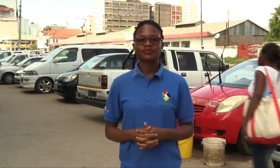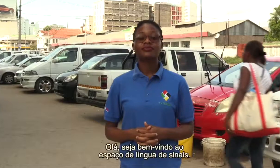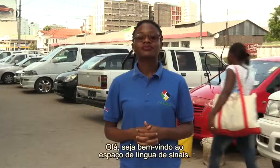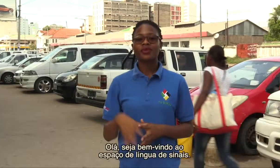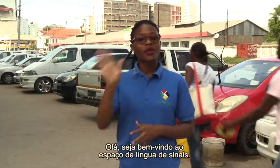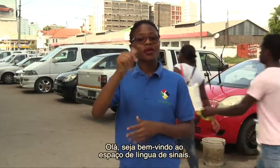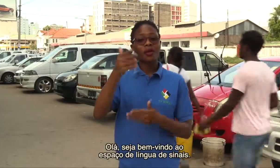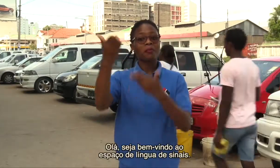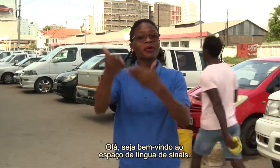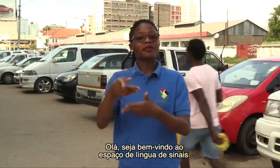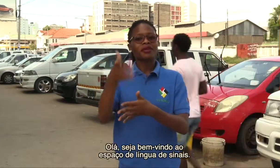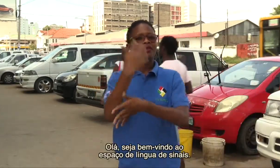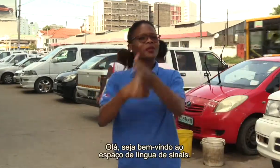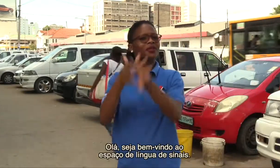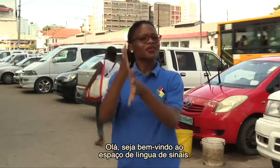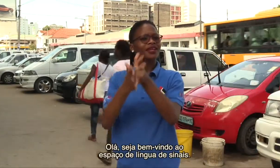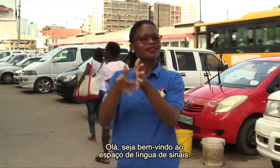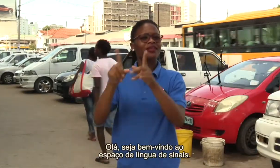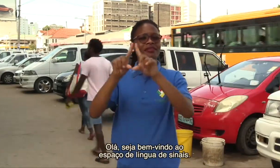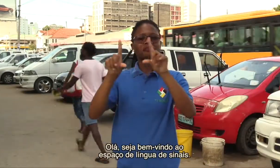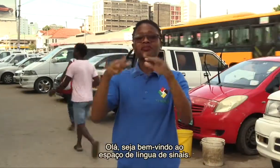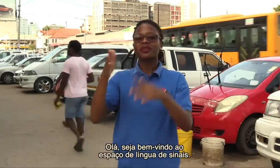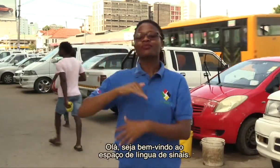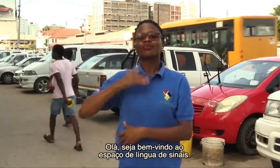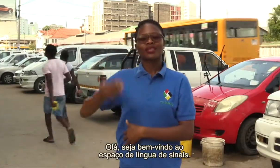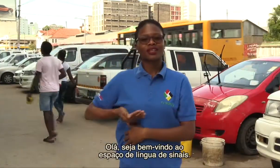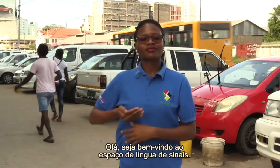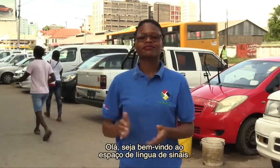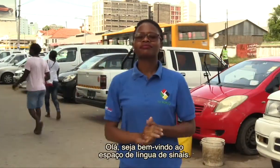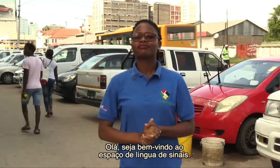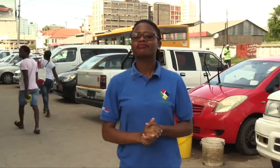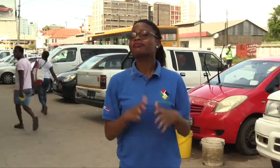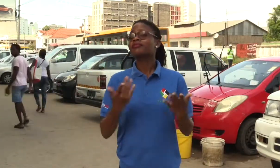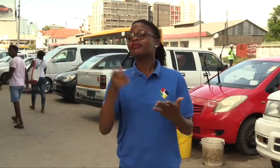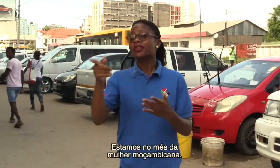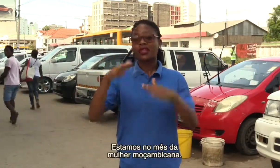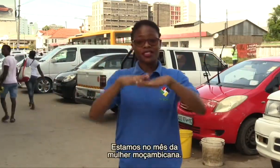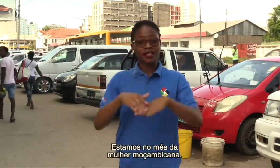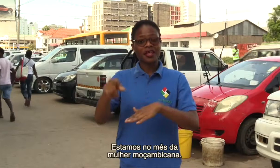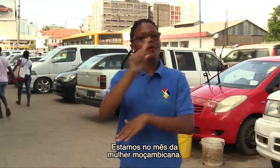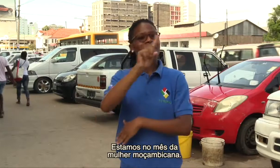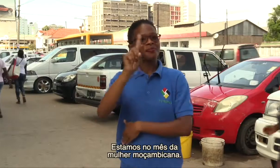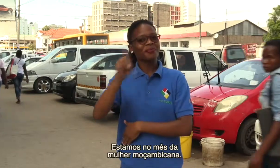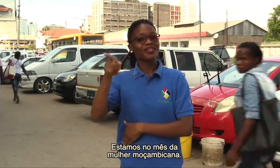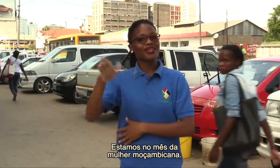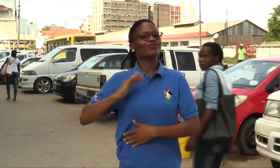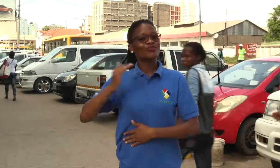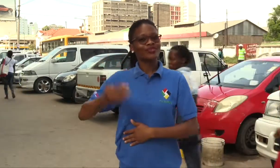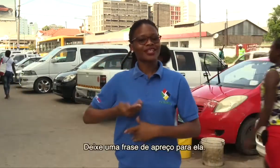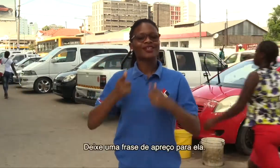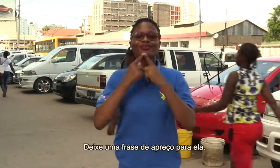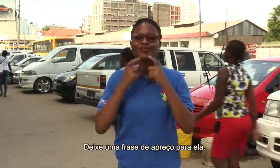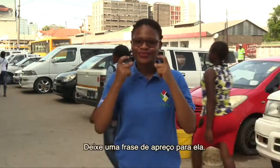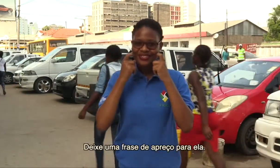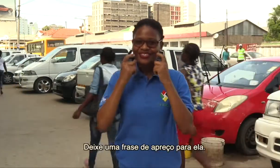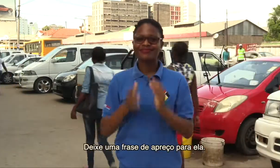Olá, seja bem-vindo ao Espaço de Língua de Sinais. Estamos no mês da mulher moçambicana. Deixe uma frase de